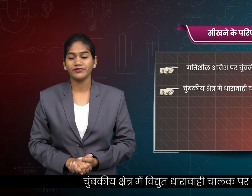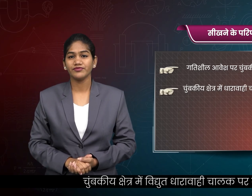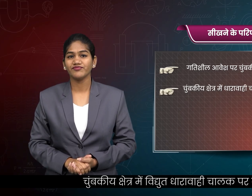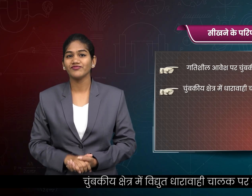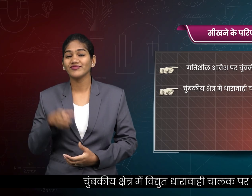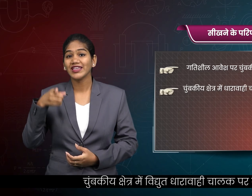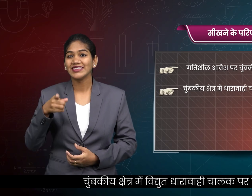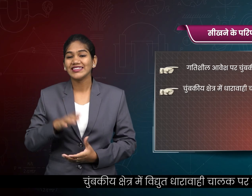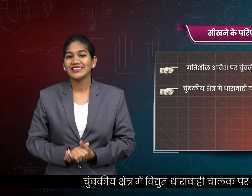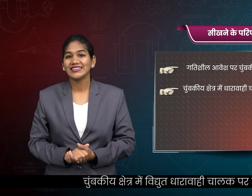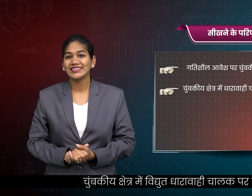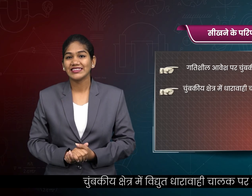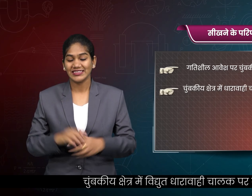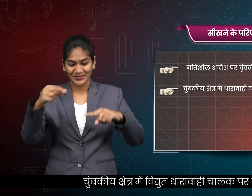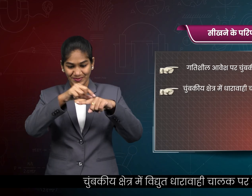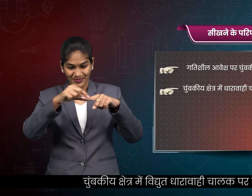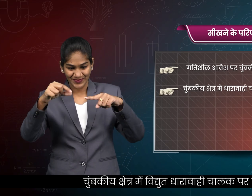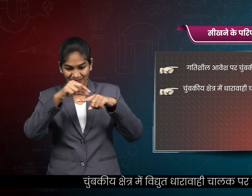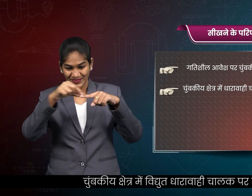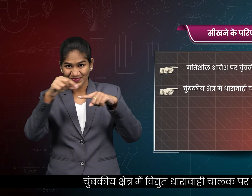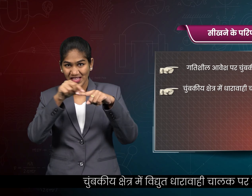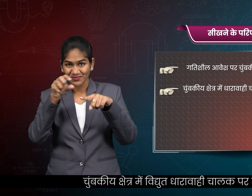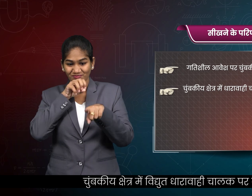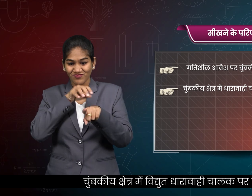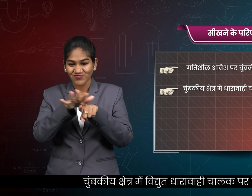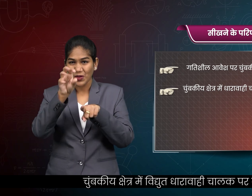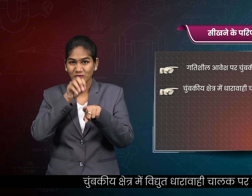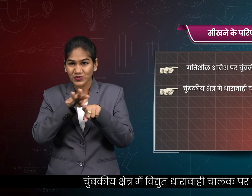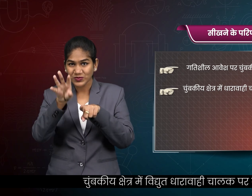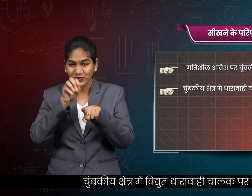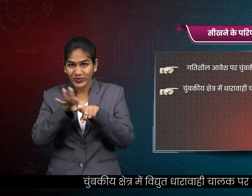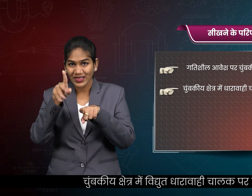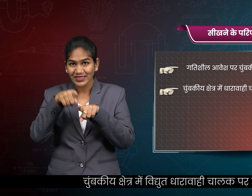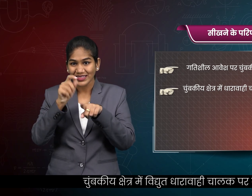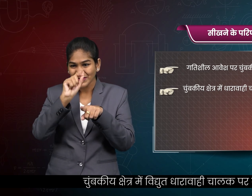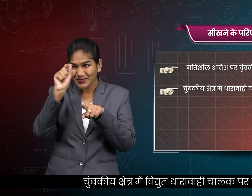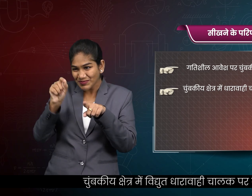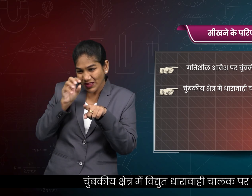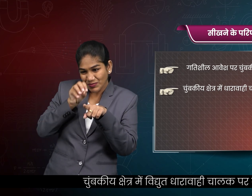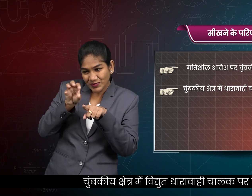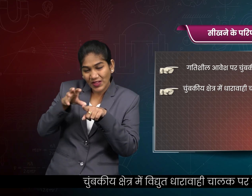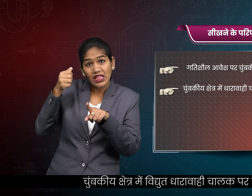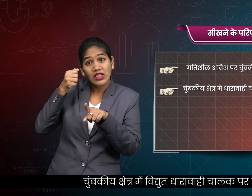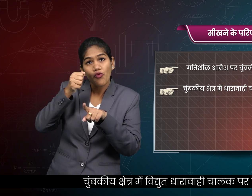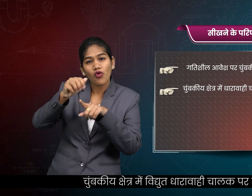चुंबकीय क्षेत्र में विद्युत धारावाही चालक पर बल,